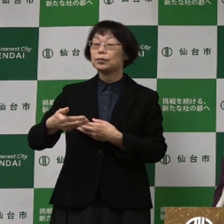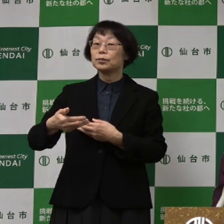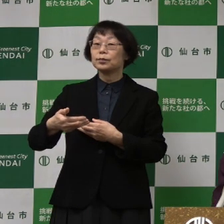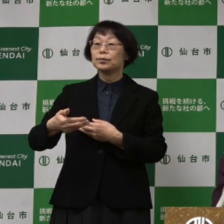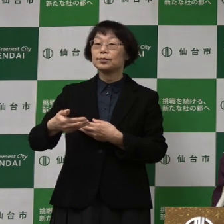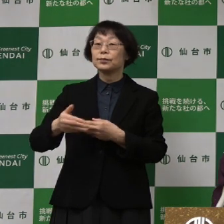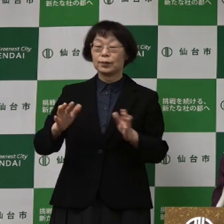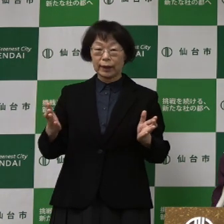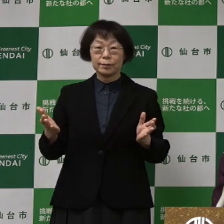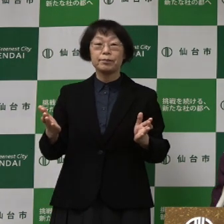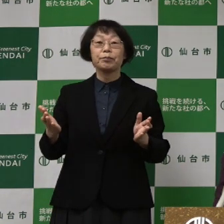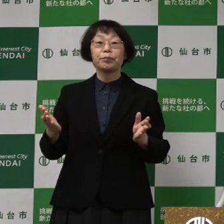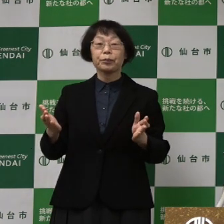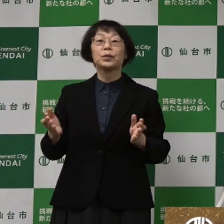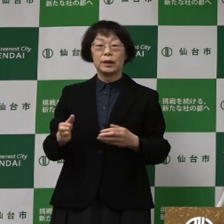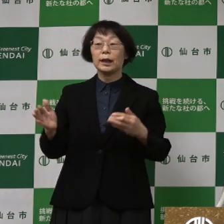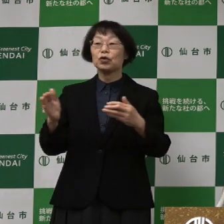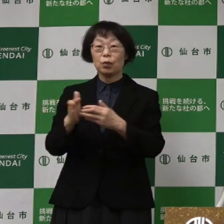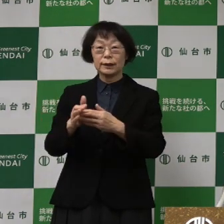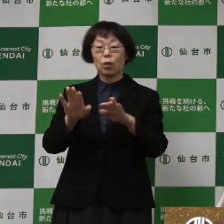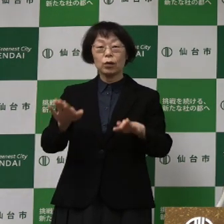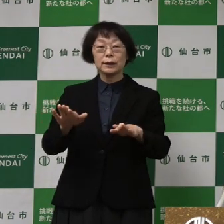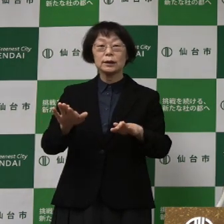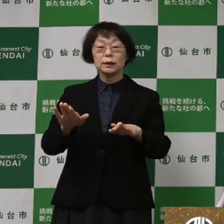よろしいでしょうか。はい、それでは以上をもちまして本